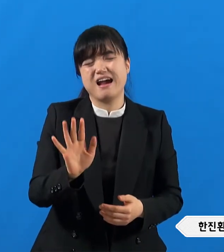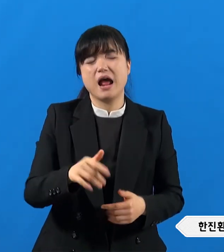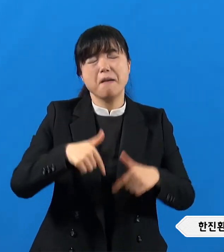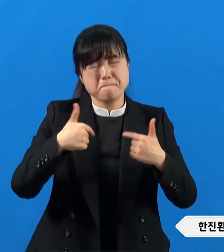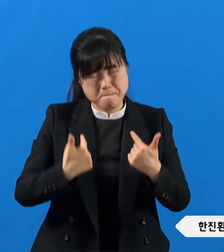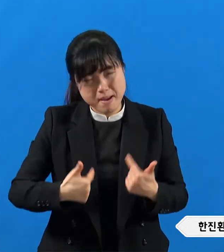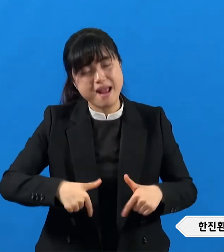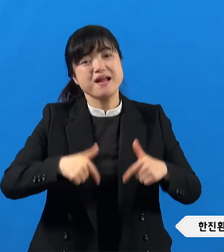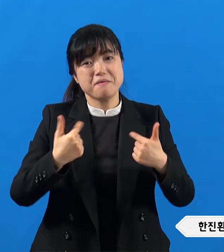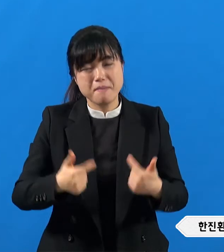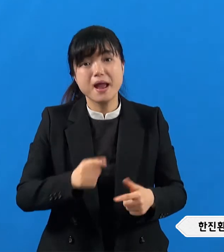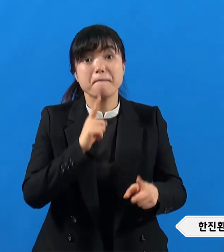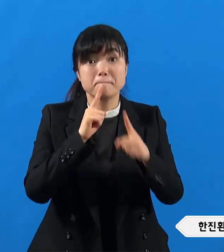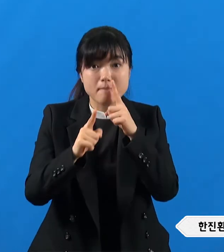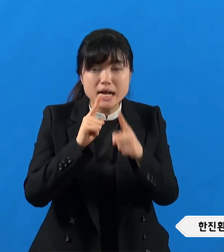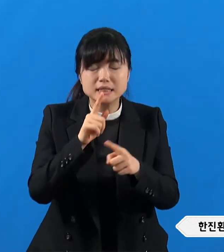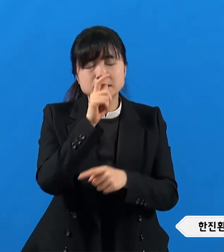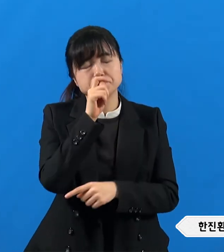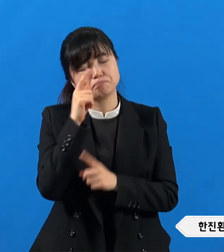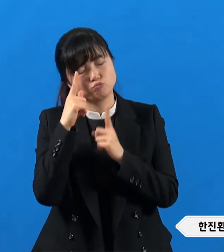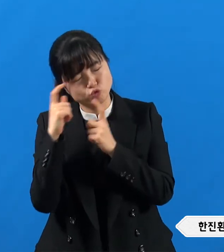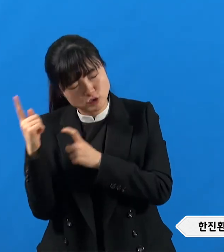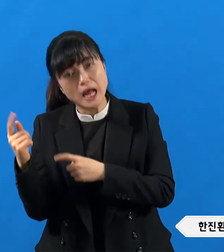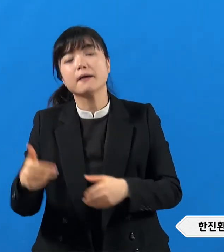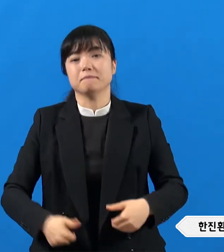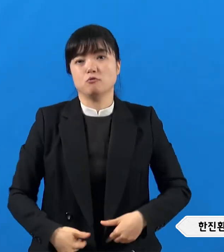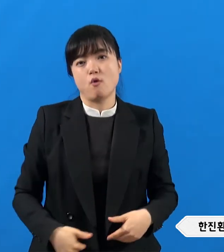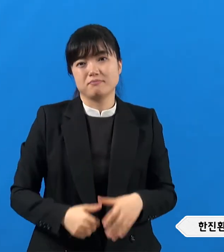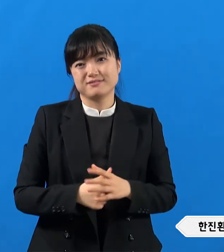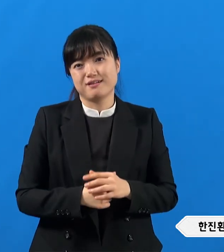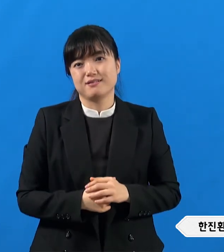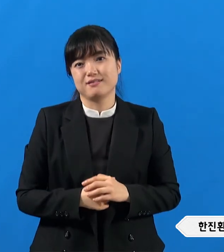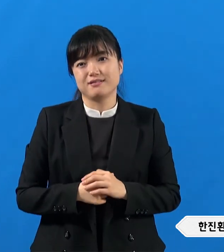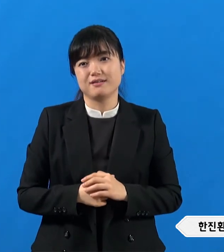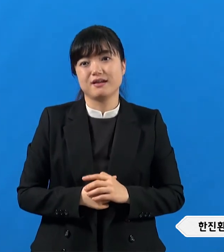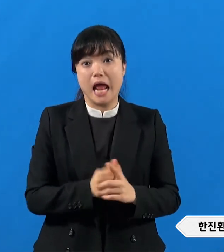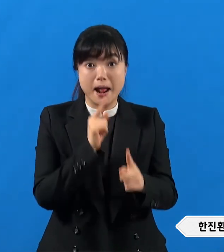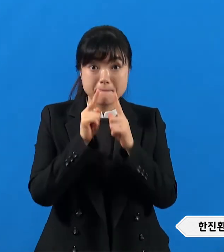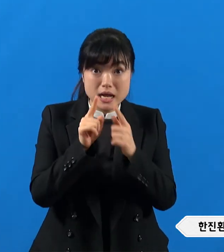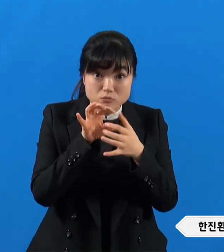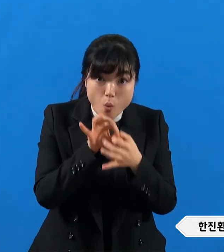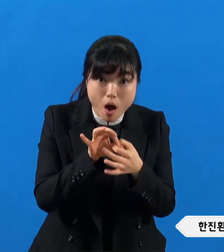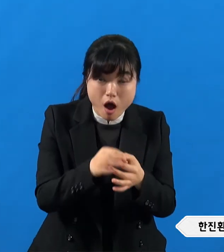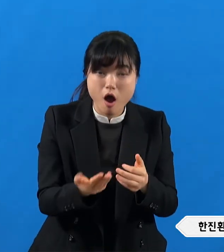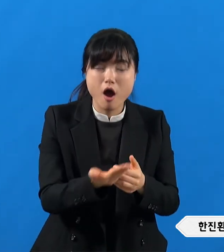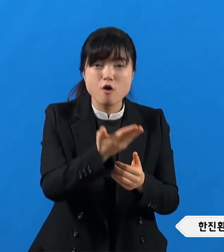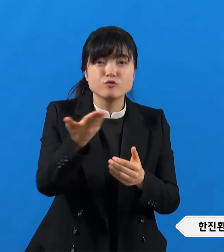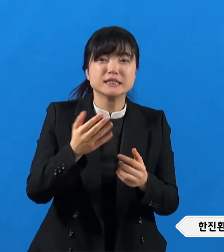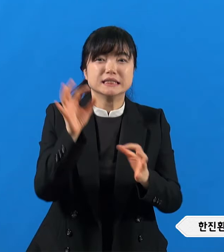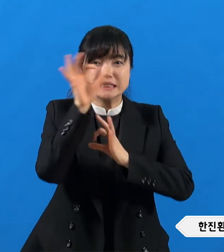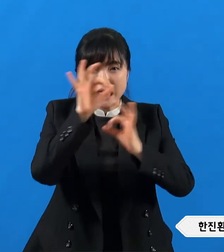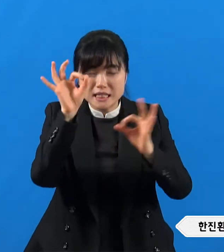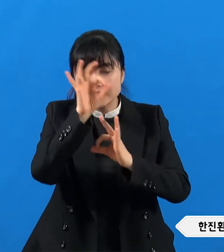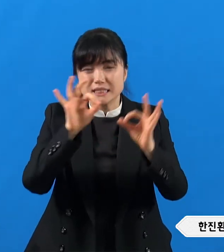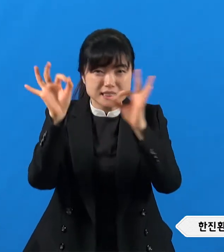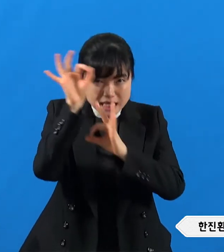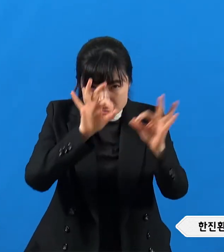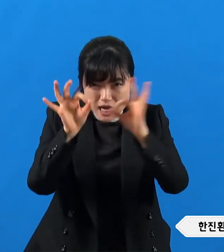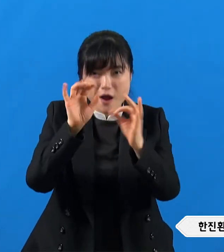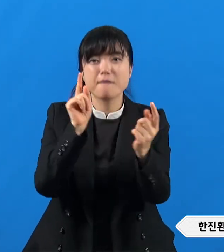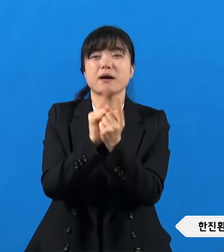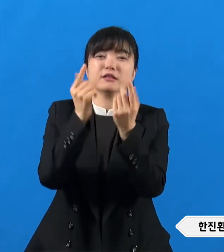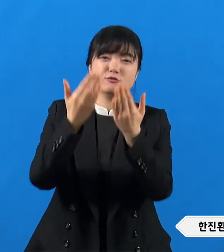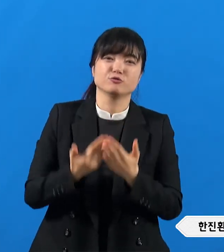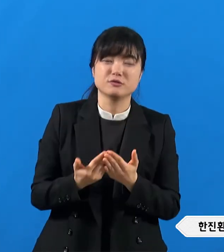매일매일 말씀 묵상을 하셔야 됩니다. 하나님은 말씀을 통해서 찾아오시는 분이기 때문에, 그래서